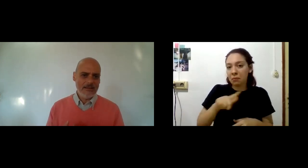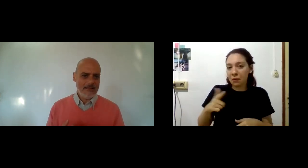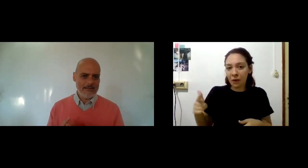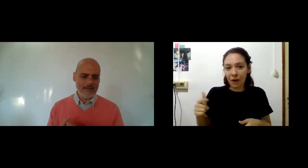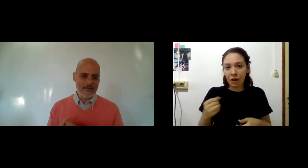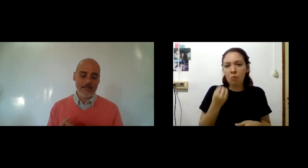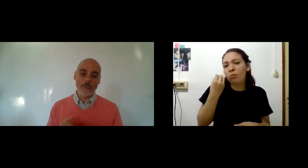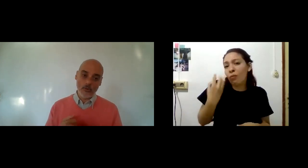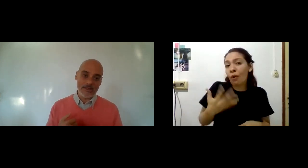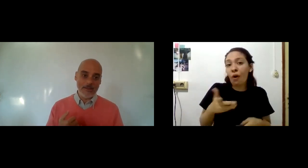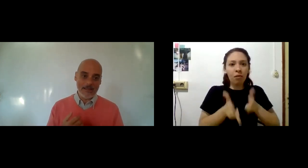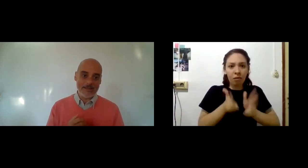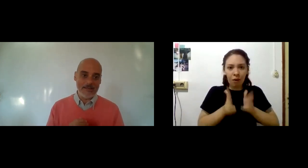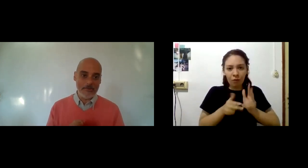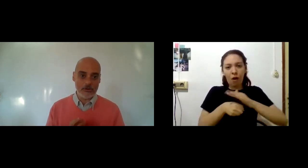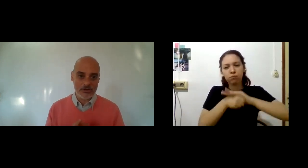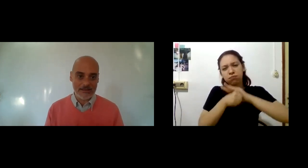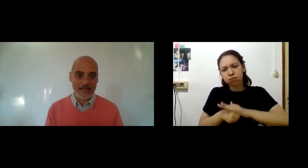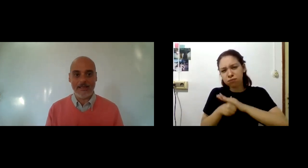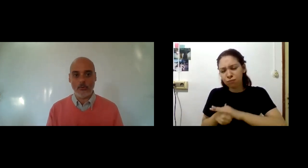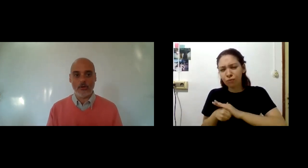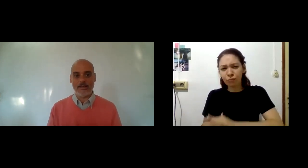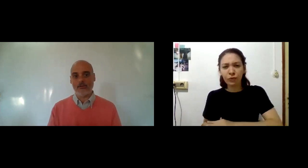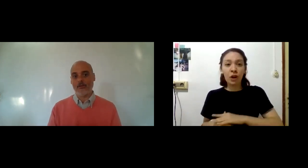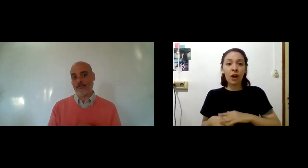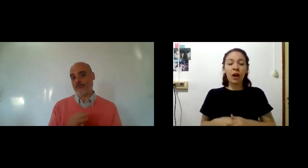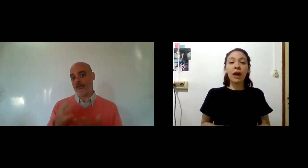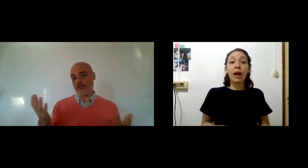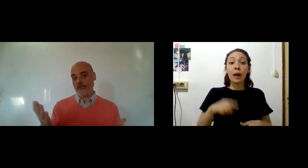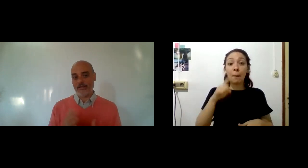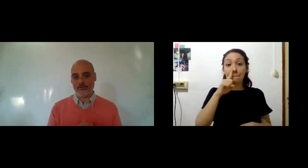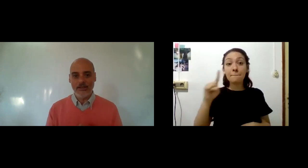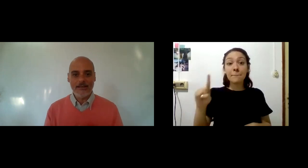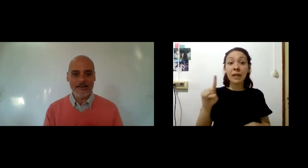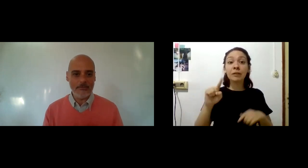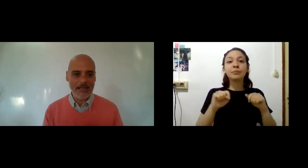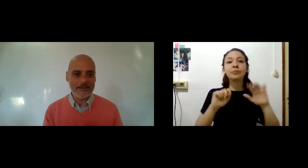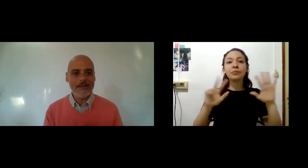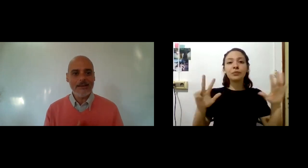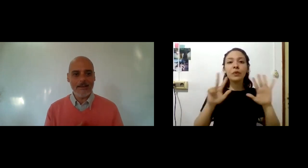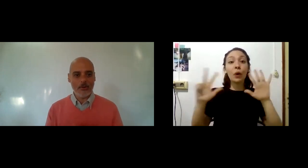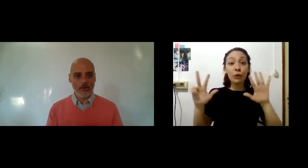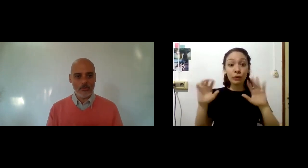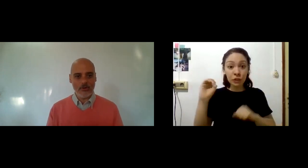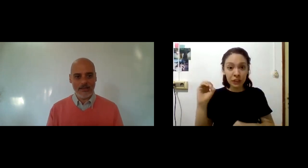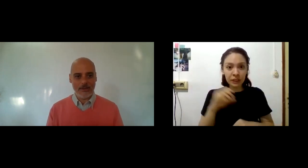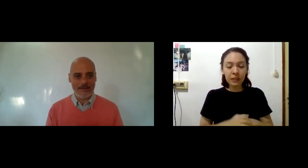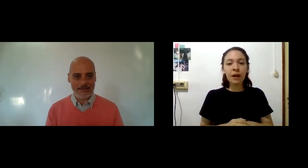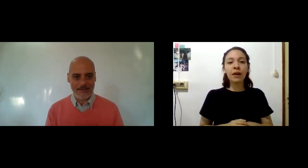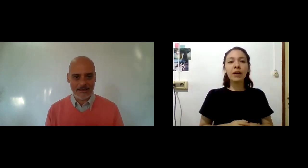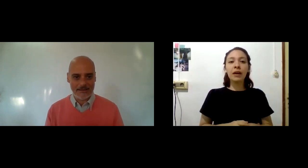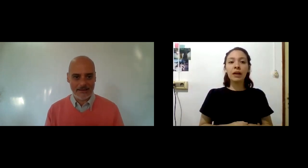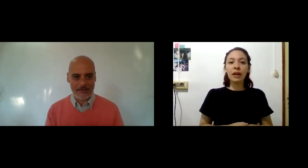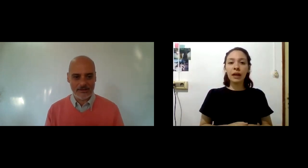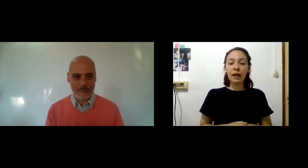fin, y muy fuertemente a partir de 1880 en un congreso, famoso congreso de Milán, que prohibió el uso de la lengua de